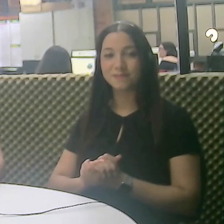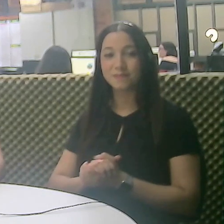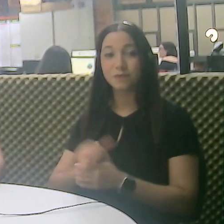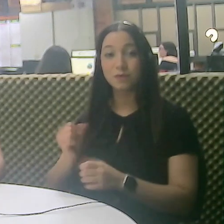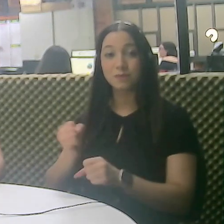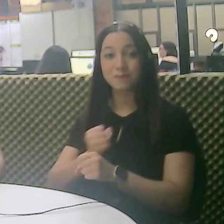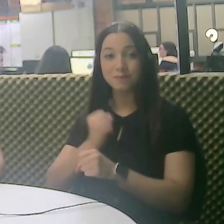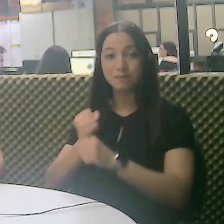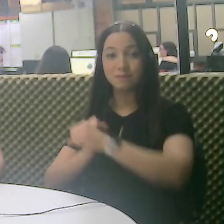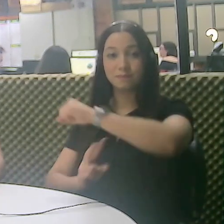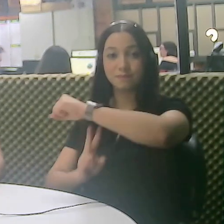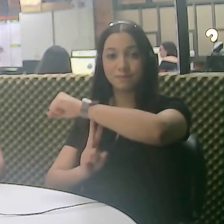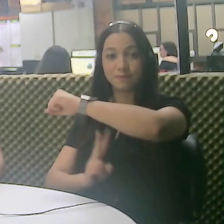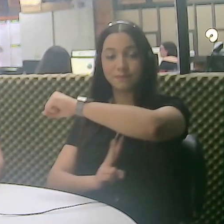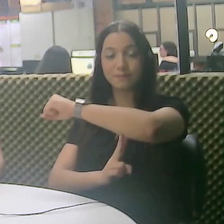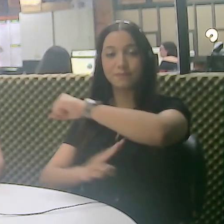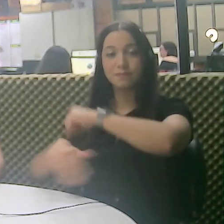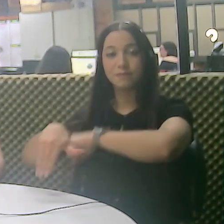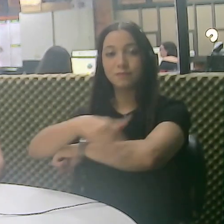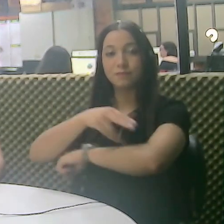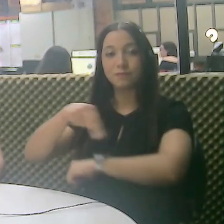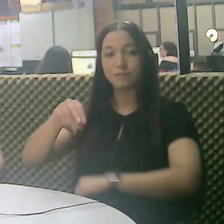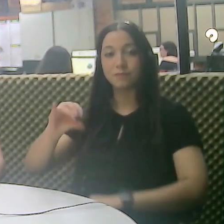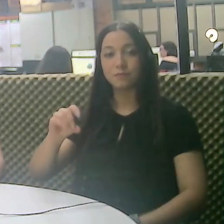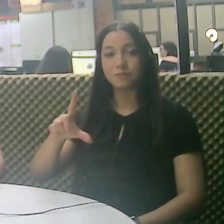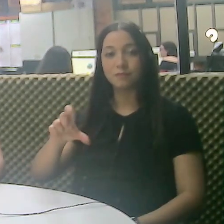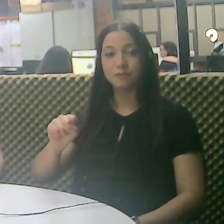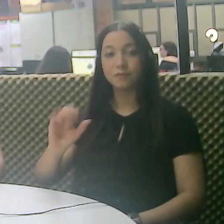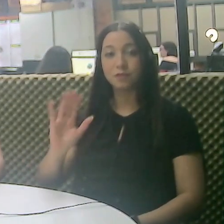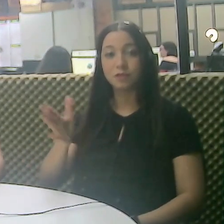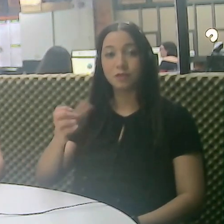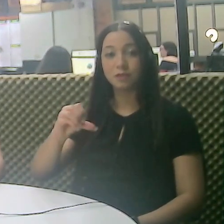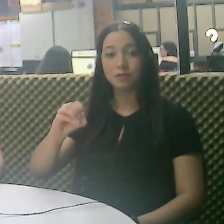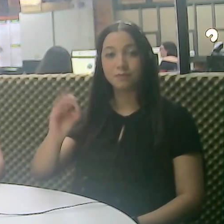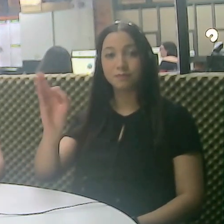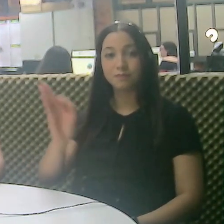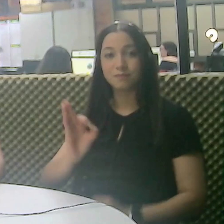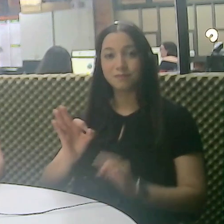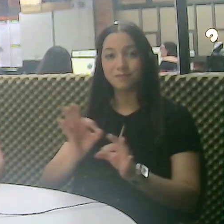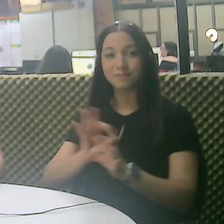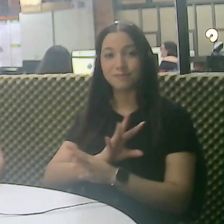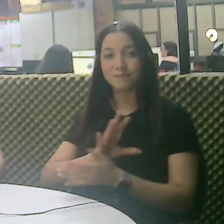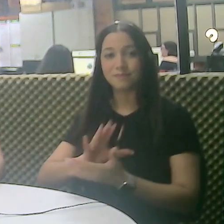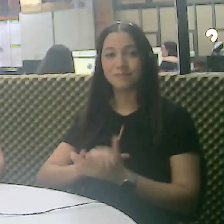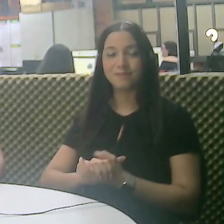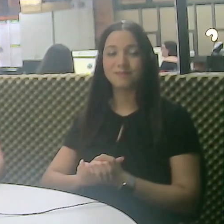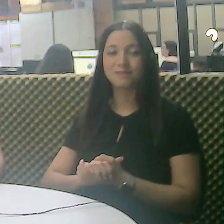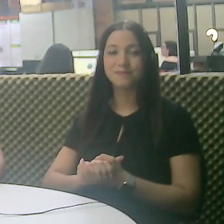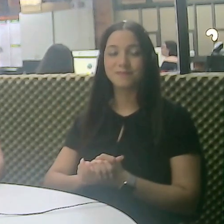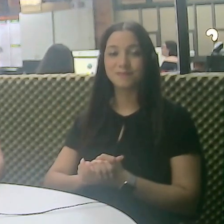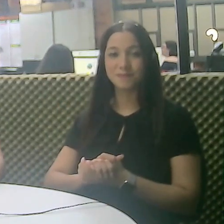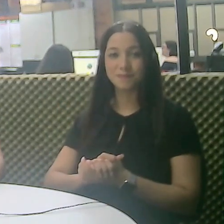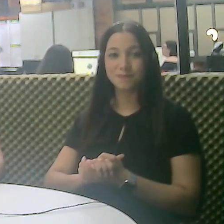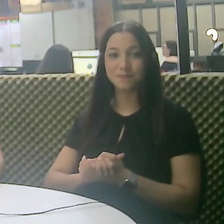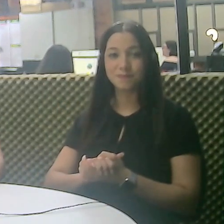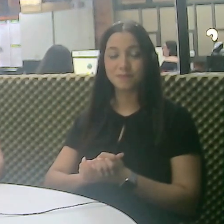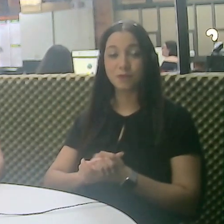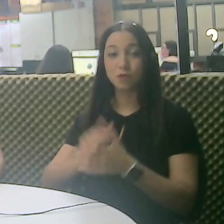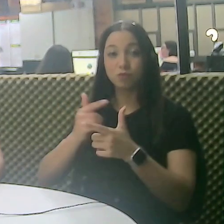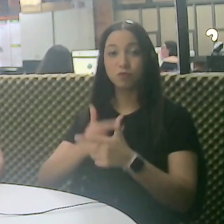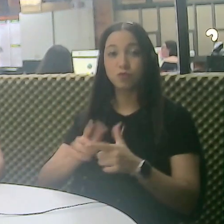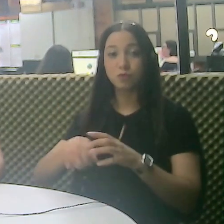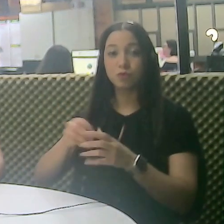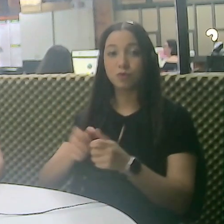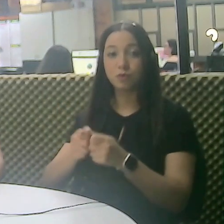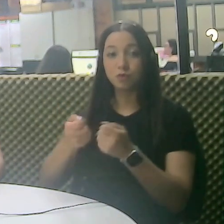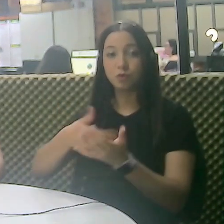Obra do viaduto na Avenida Nicomedes Alves dos Santos atinge 90% de conclusão. Últimos sorteios do